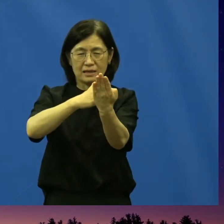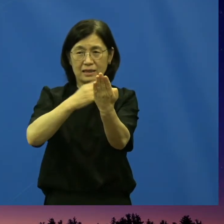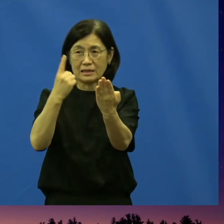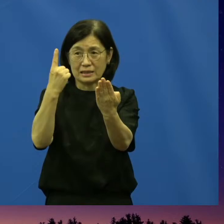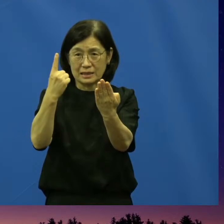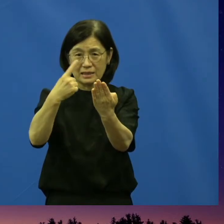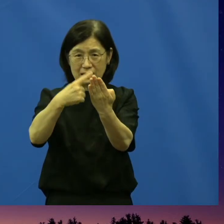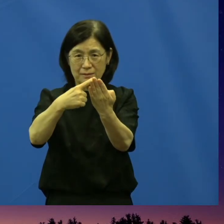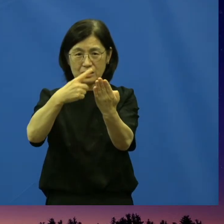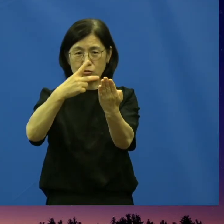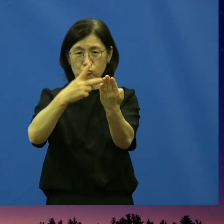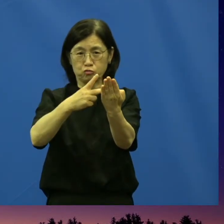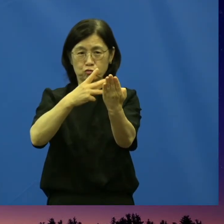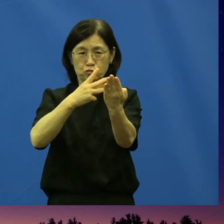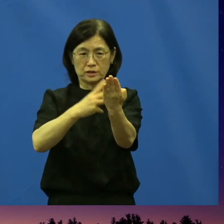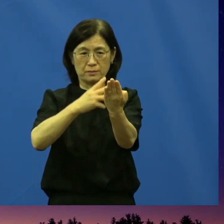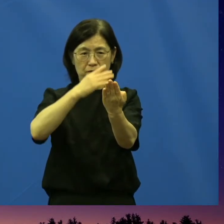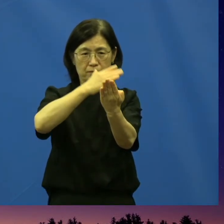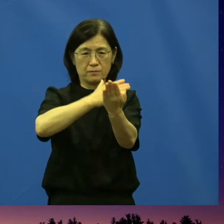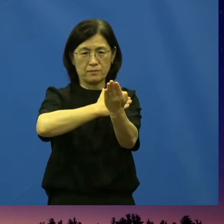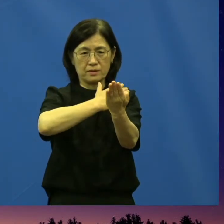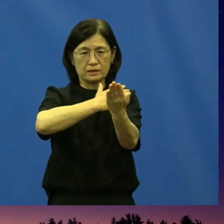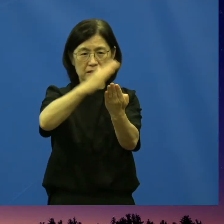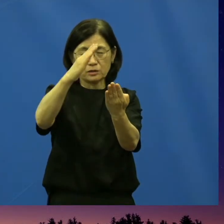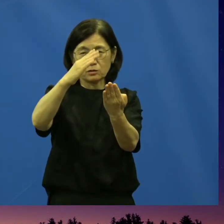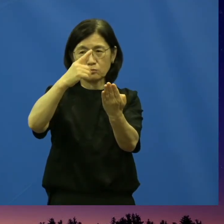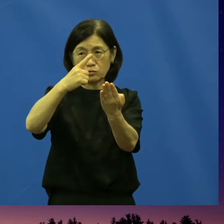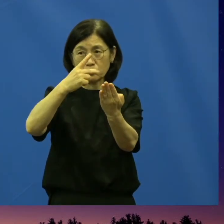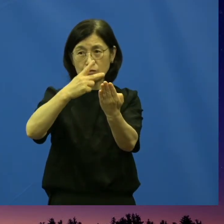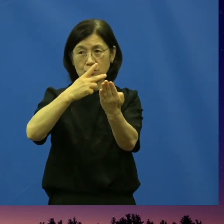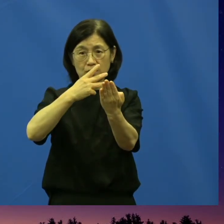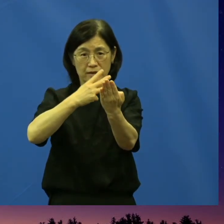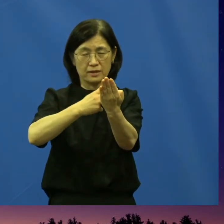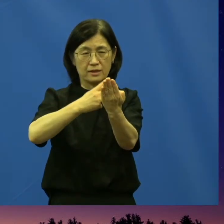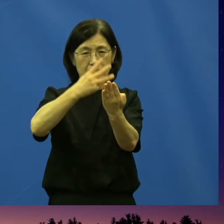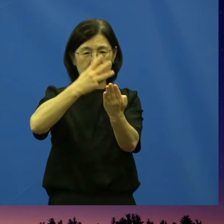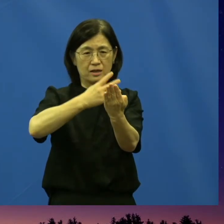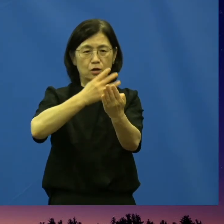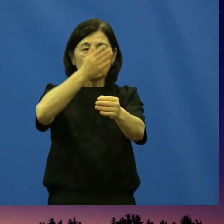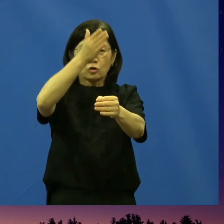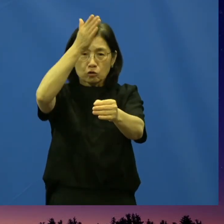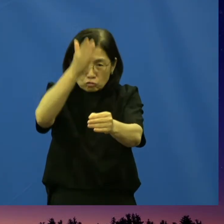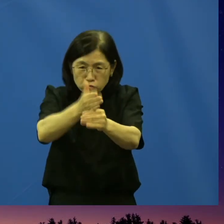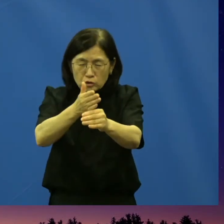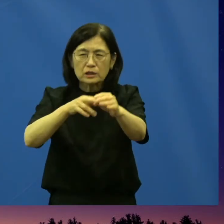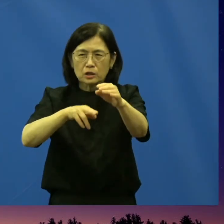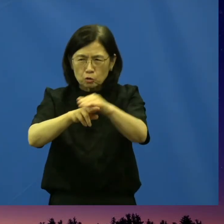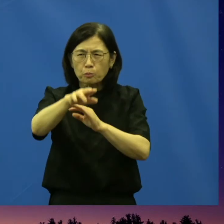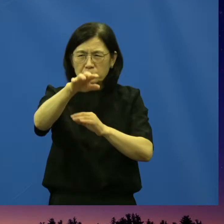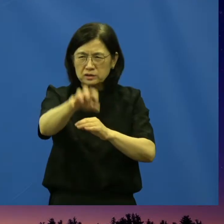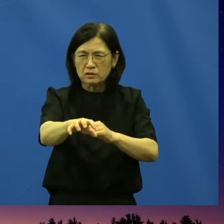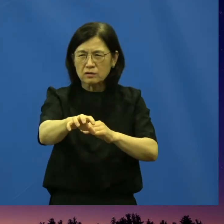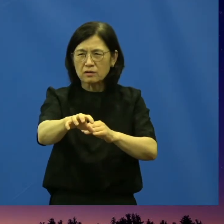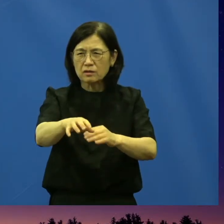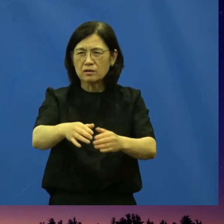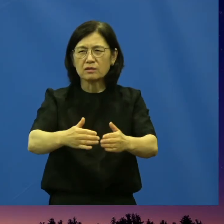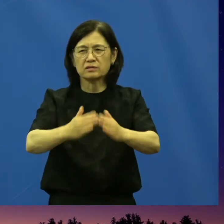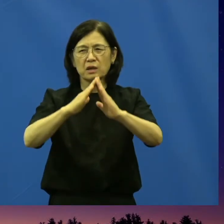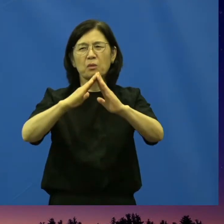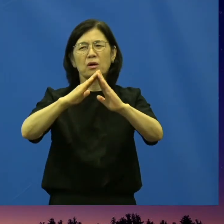정중앙에 이제 도피성을, 가나안 땅을 세 등분을 했어요. 그래서 그 정중앙에 도피성을 두었는데 보통 이